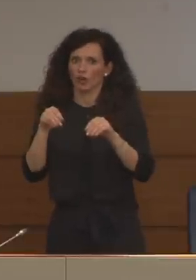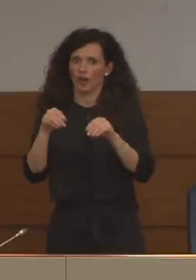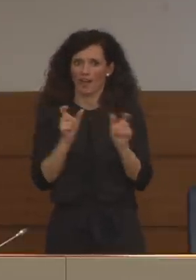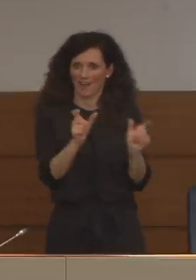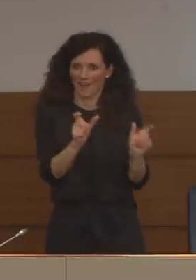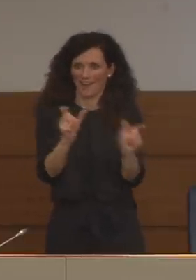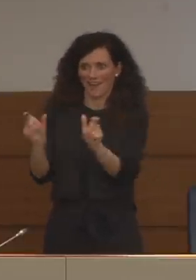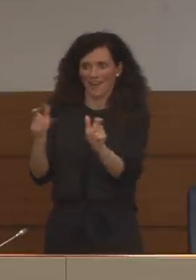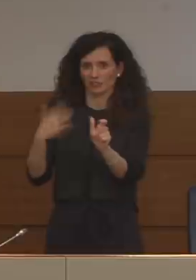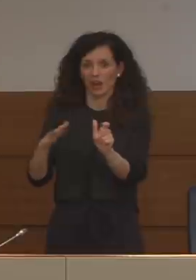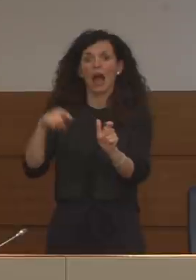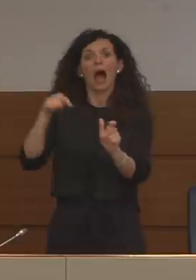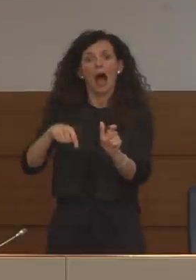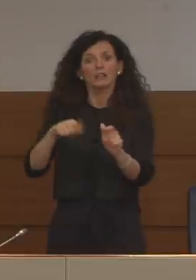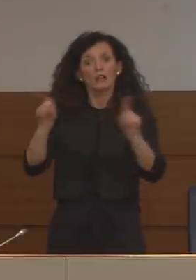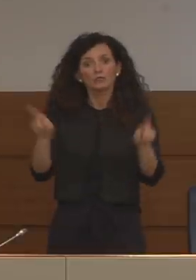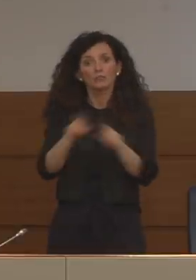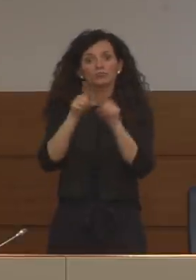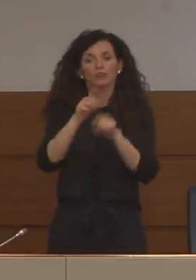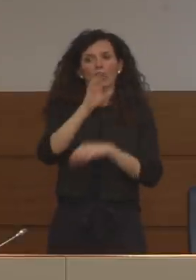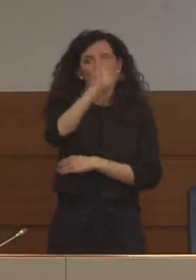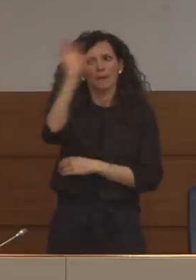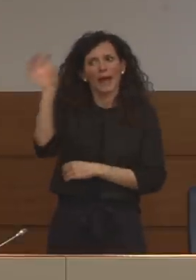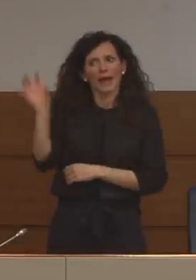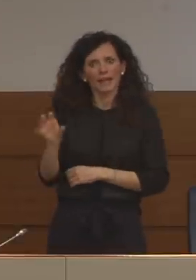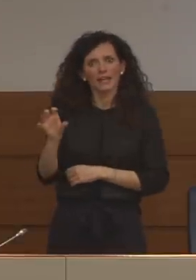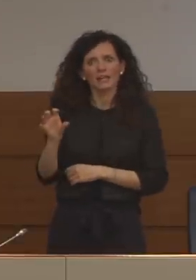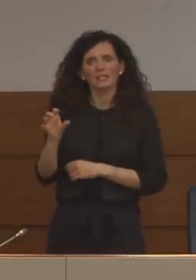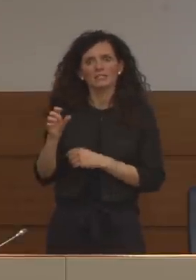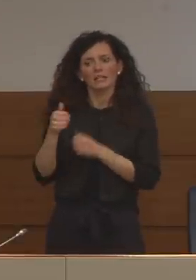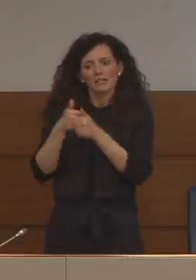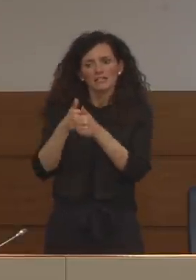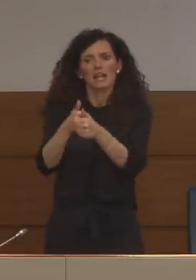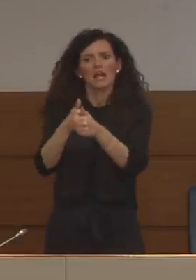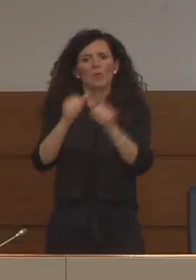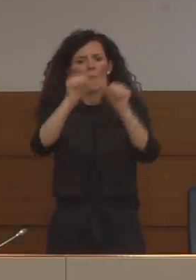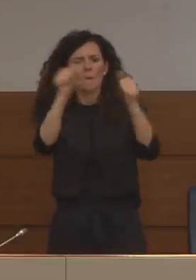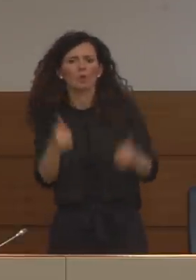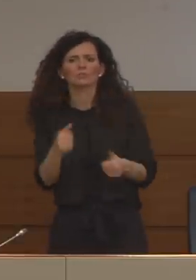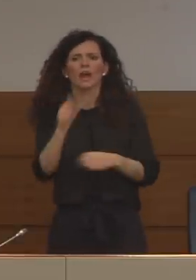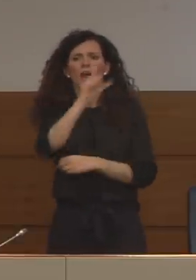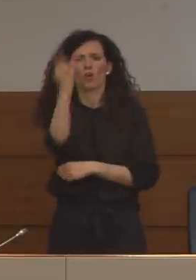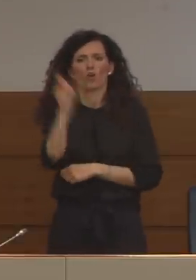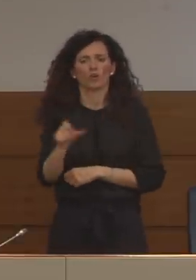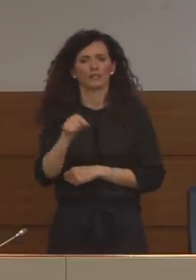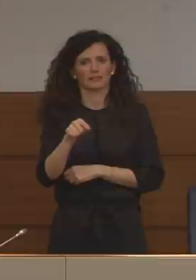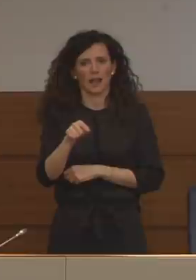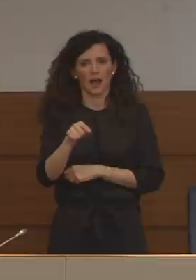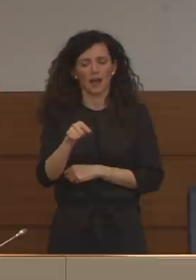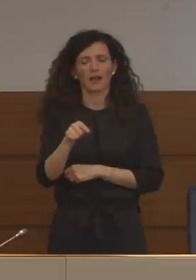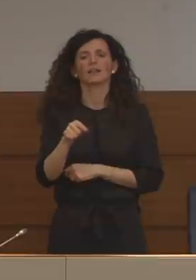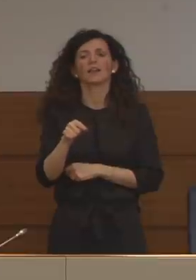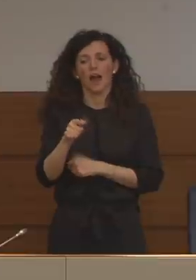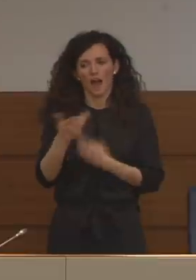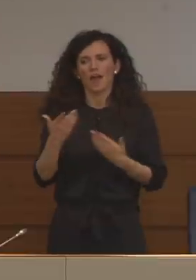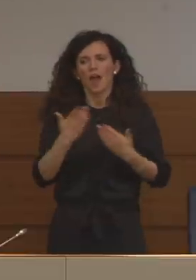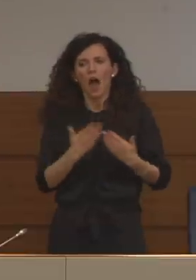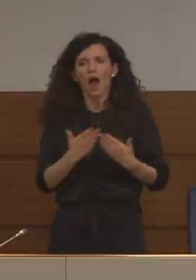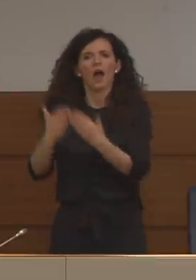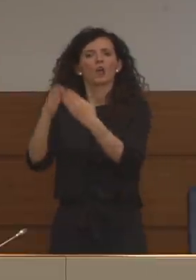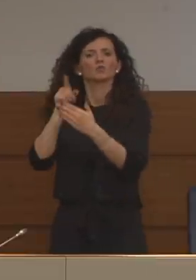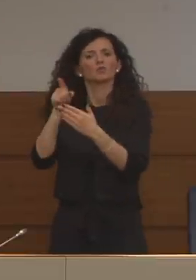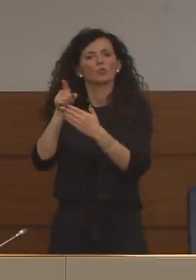adesso adottano il che ancora una volta supporta la bontà delle azioni intraprese